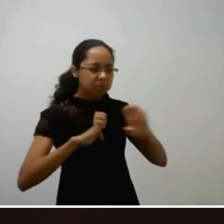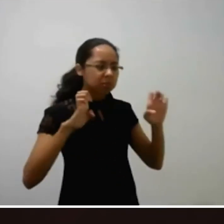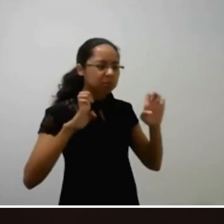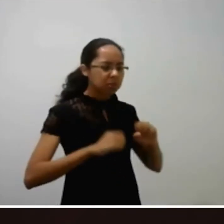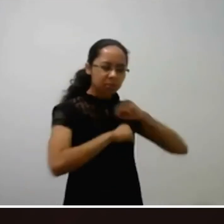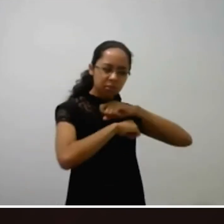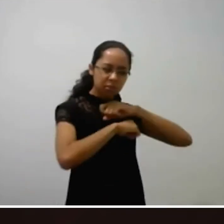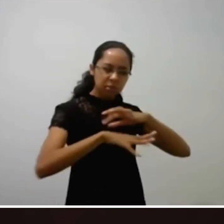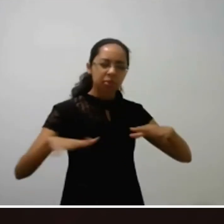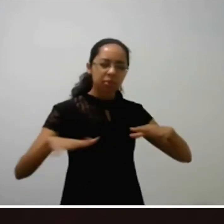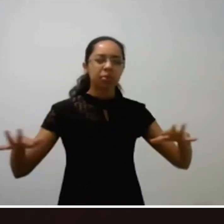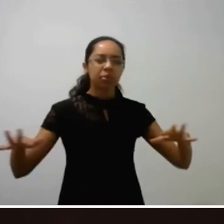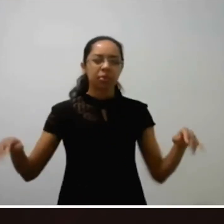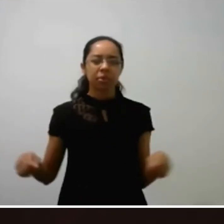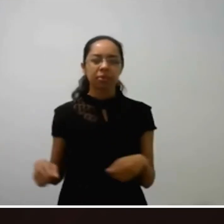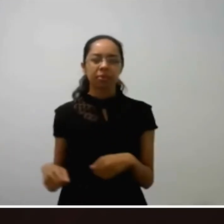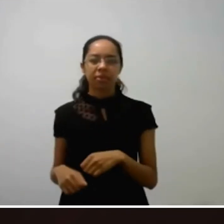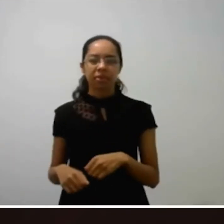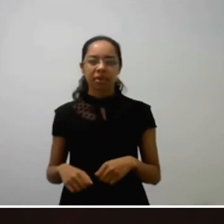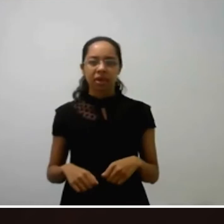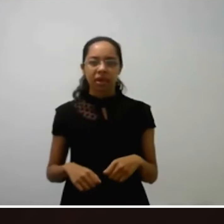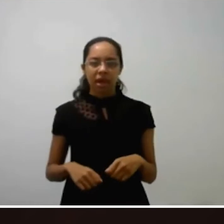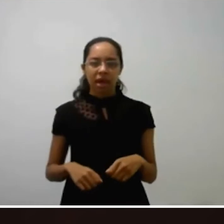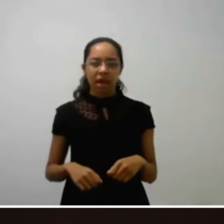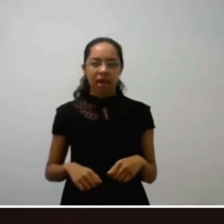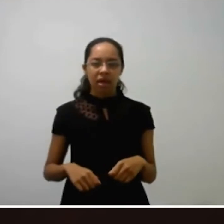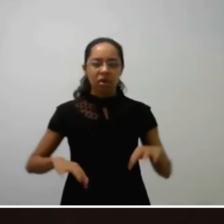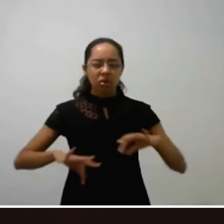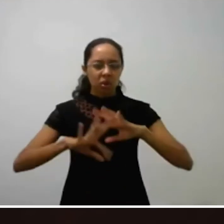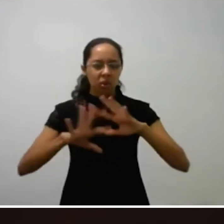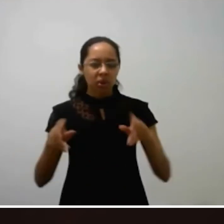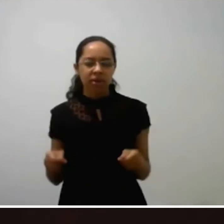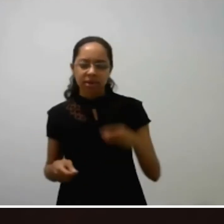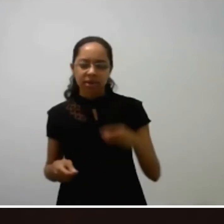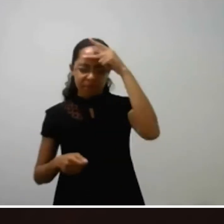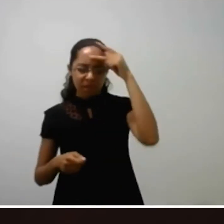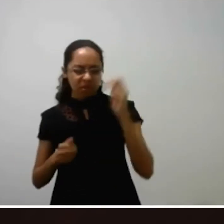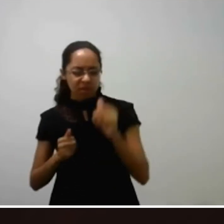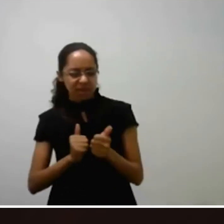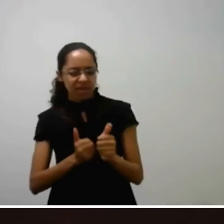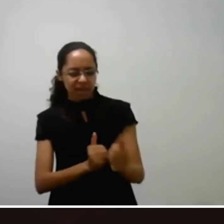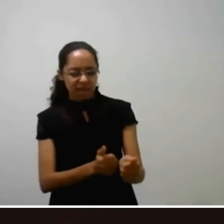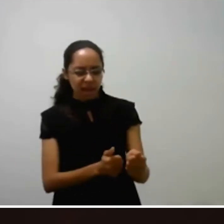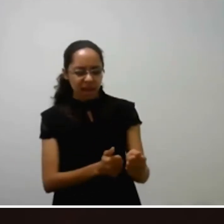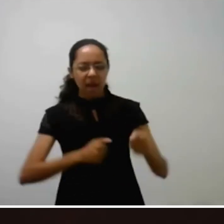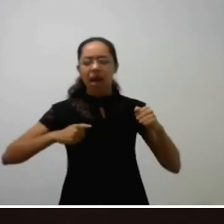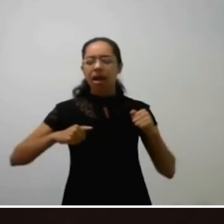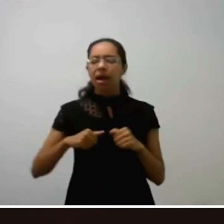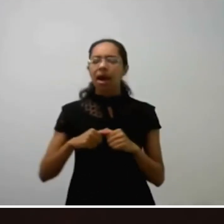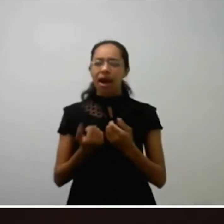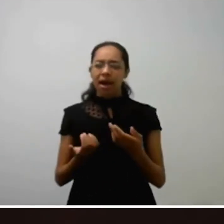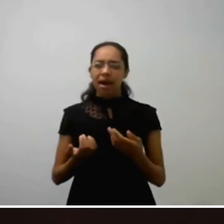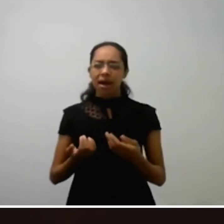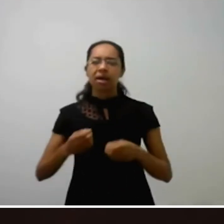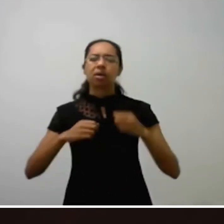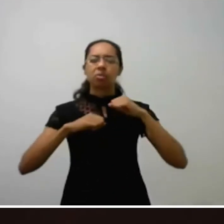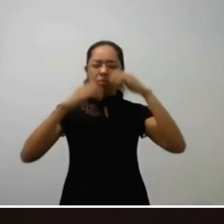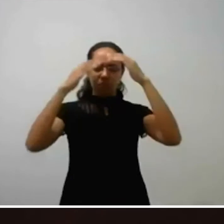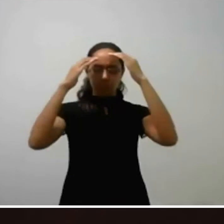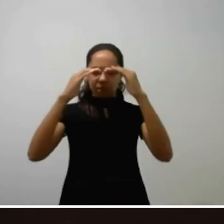seguidores e isso se espalhou na Europa, né? O grande poder desses pregadores